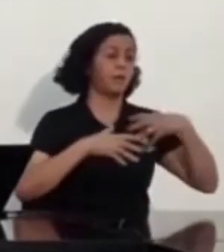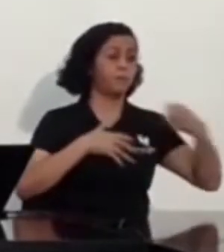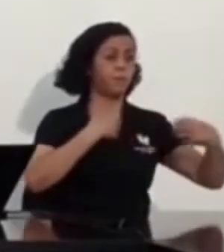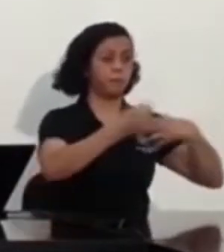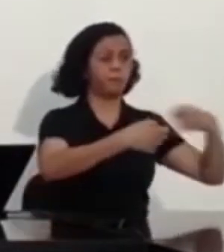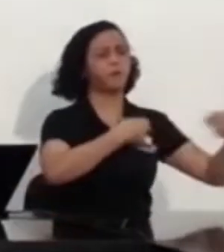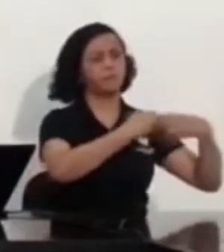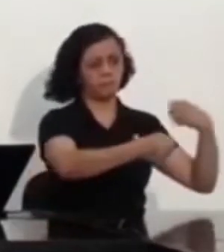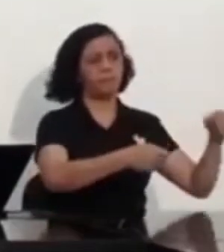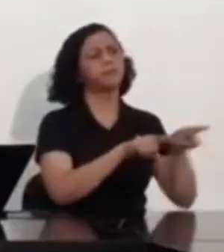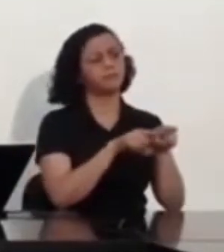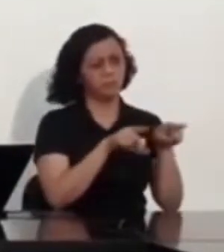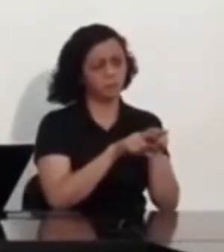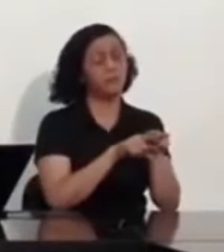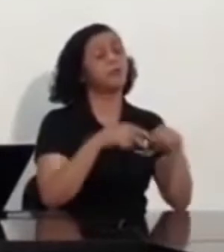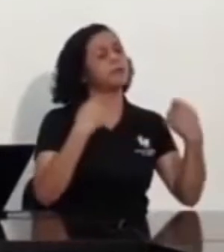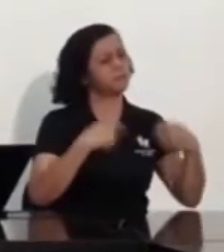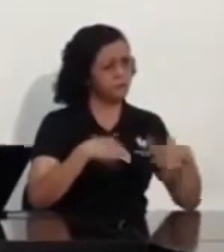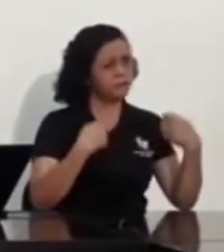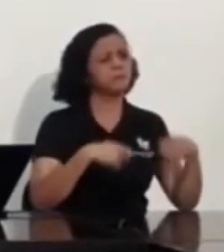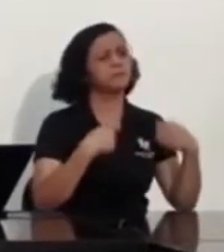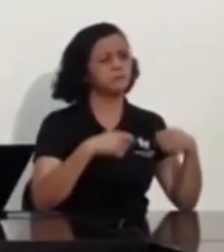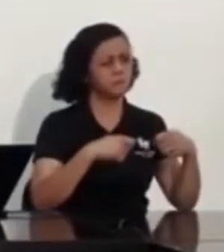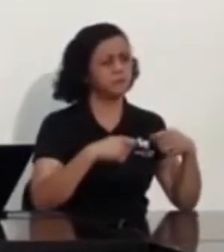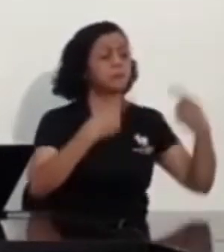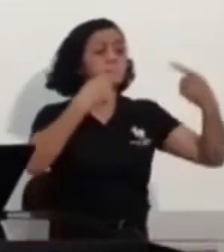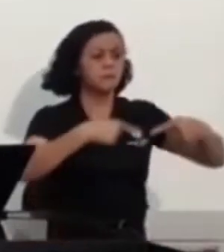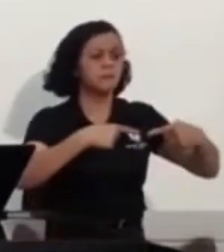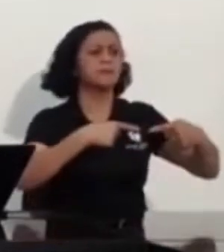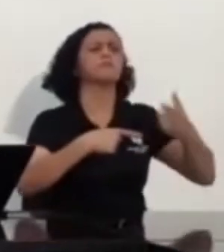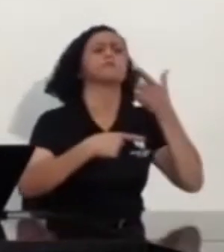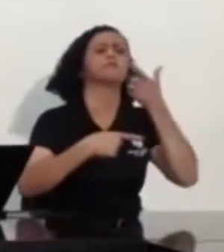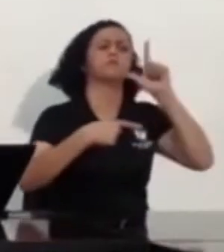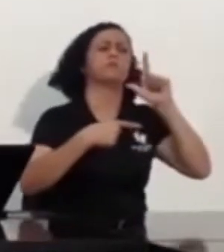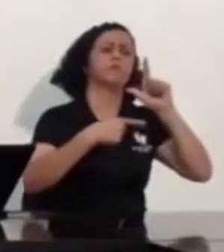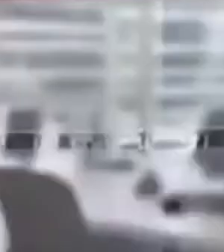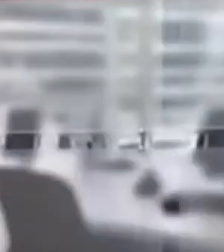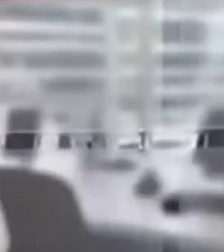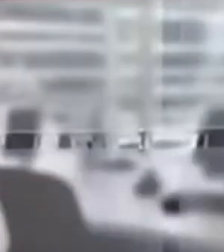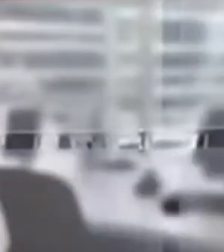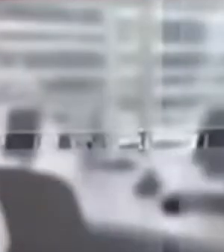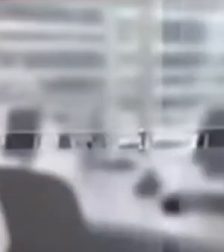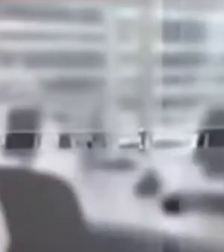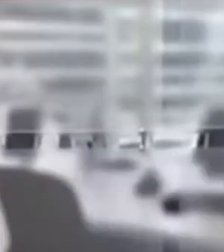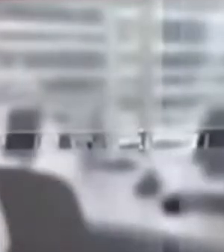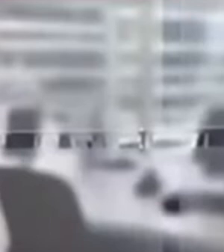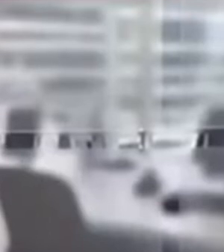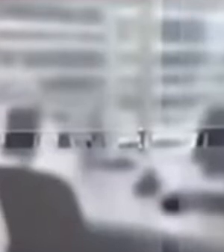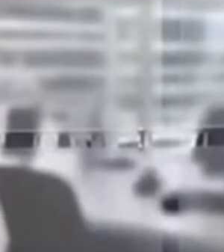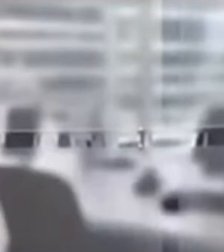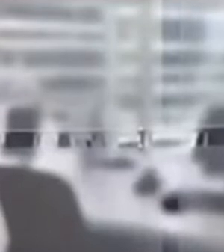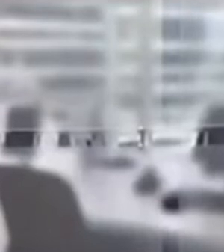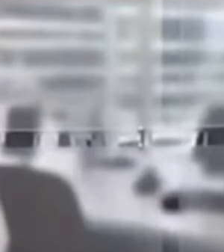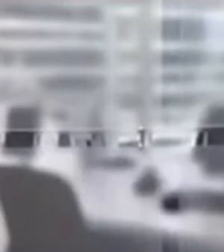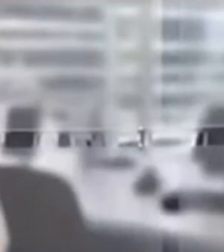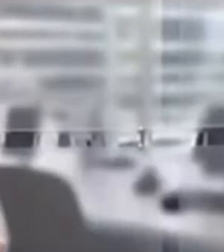nós precisamos vencer esses desafios para que a gente possa avançar para a onda verde. Antônio Almas também destacou